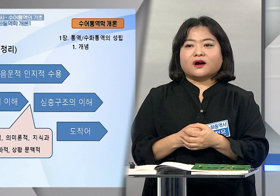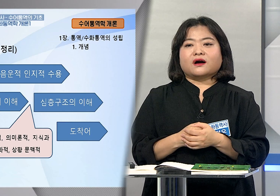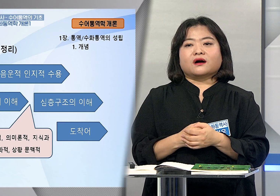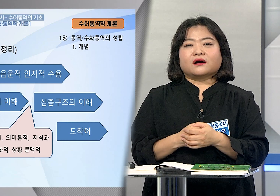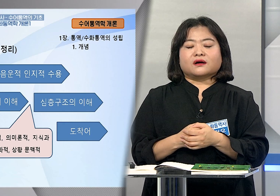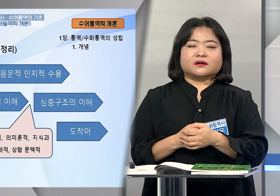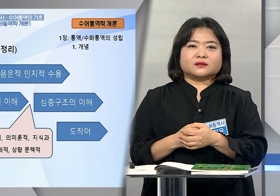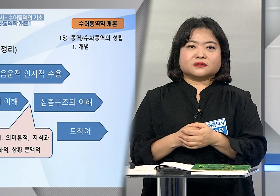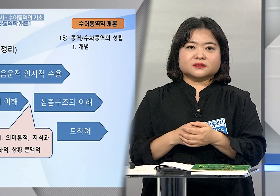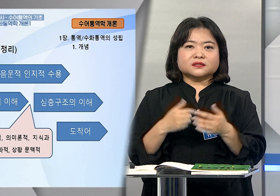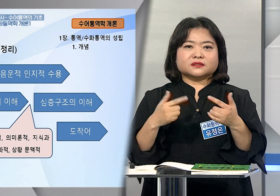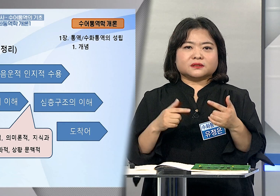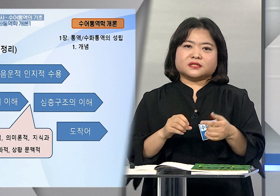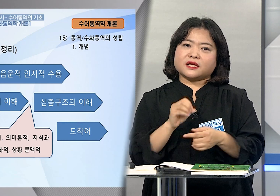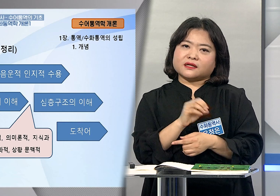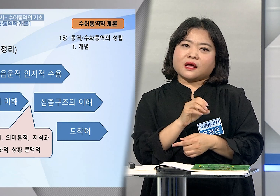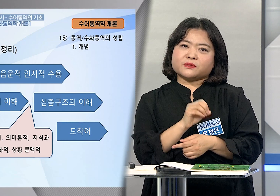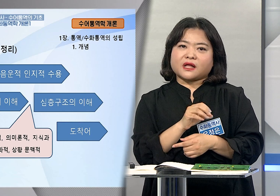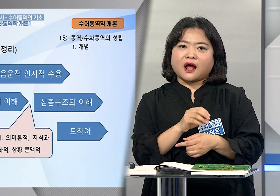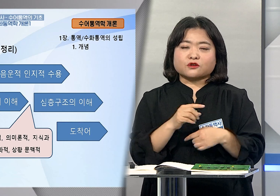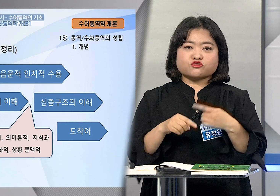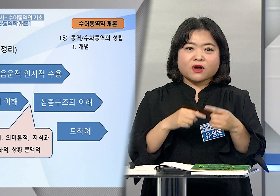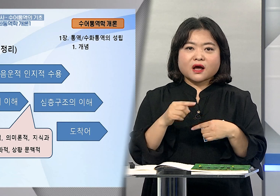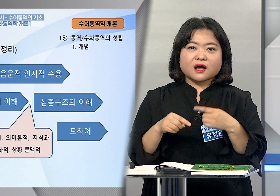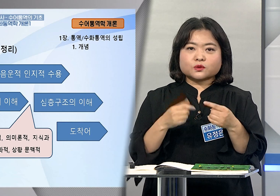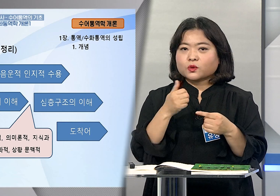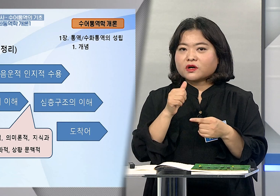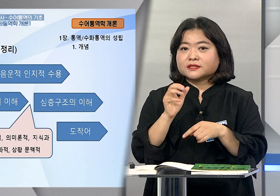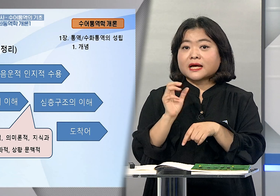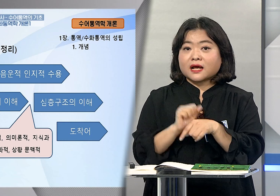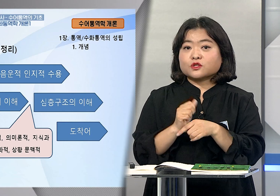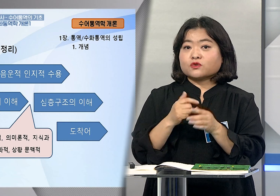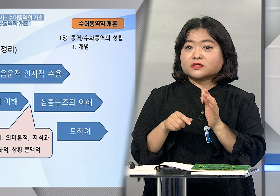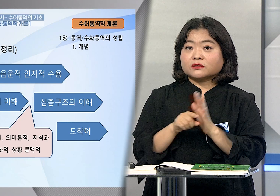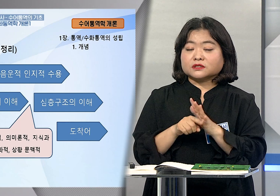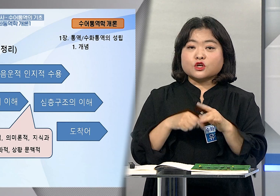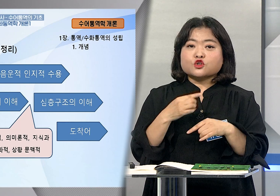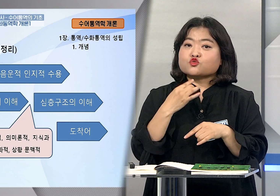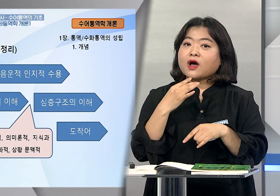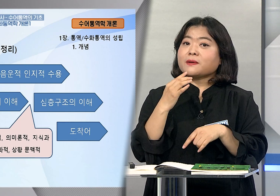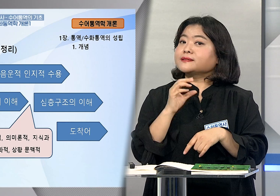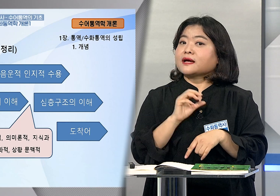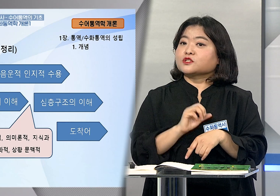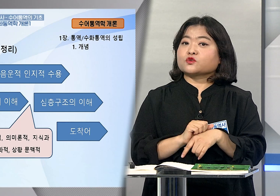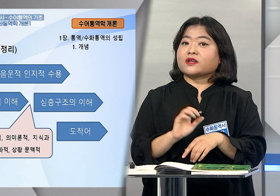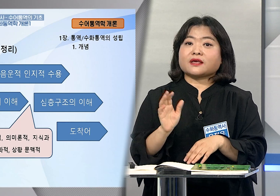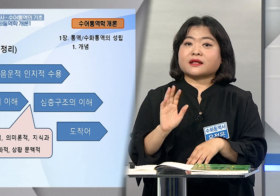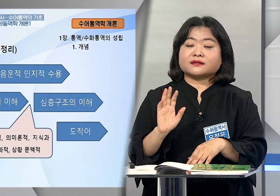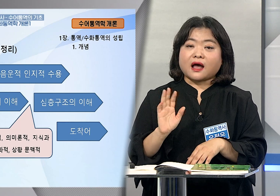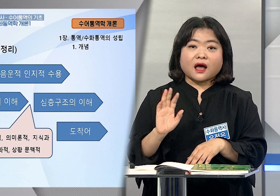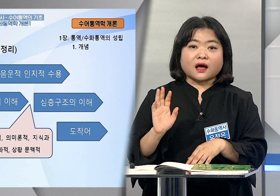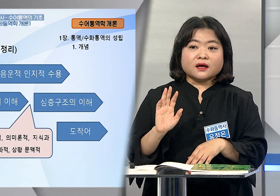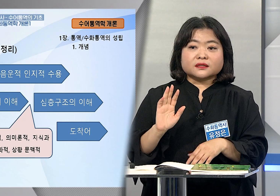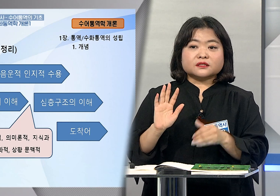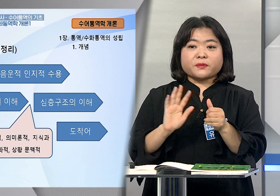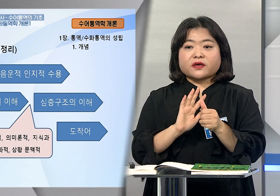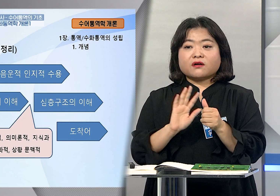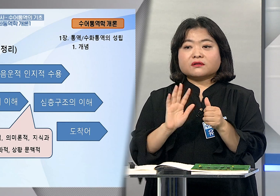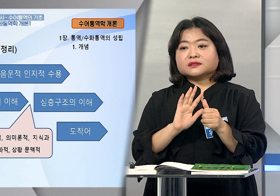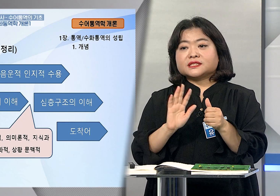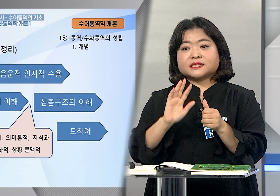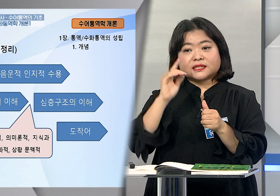사람인데요. 늘 이 얘기를 합니다. 수화 통역을 잘하기 위해서는 수화만 잘해서 되는 게 아니다.